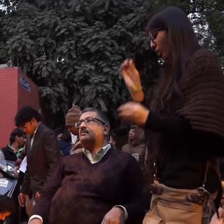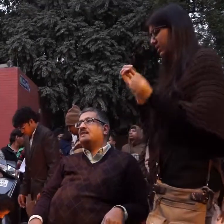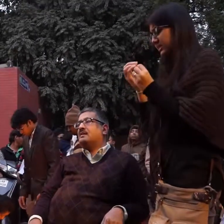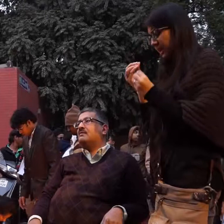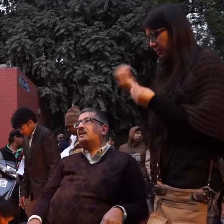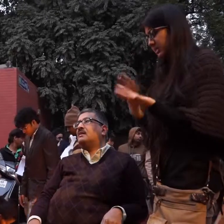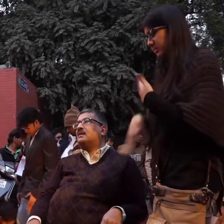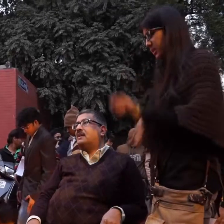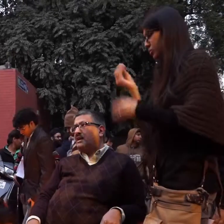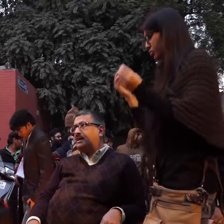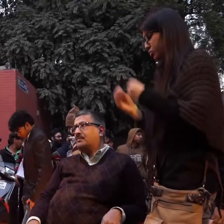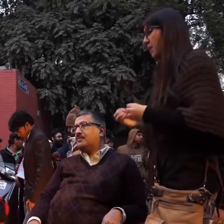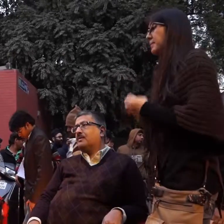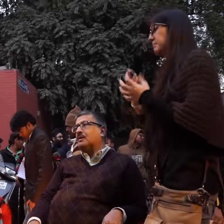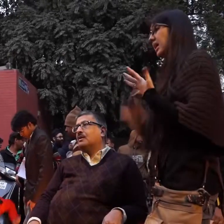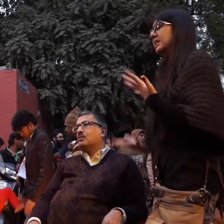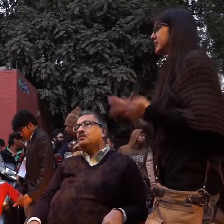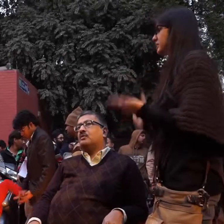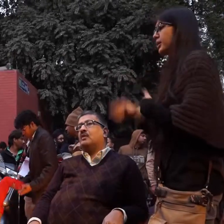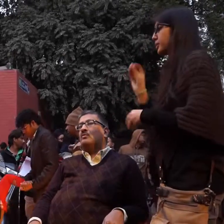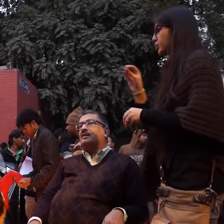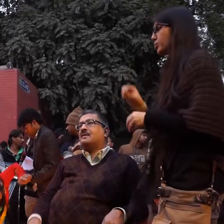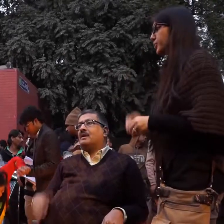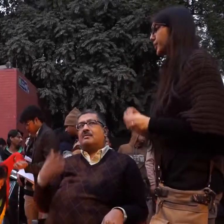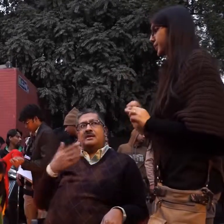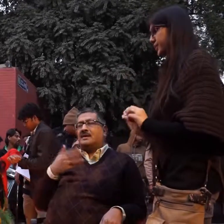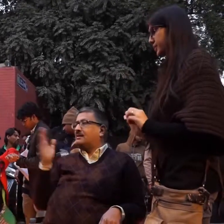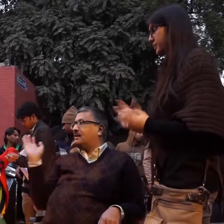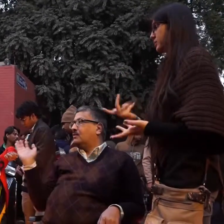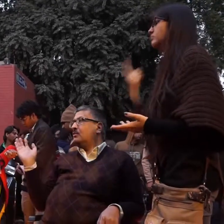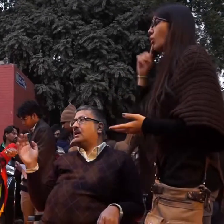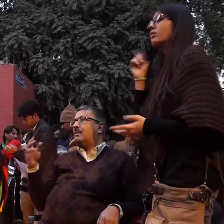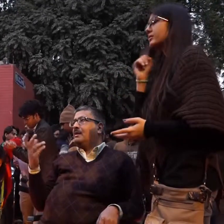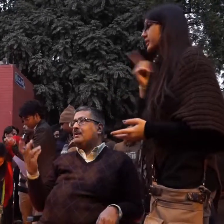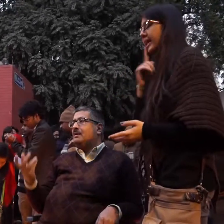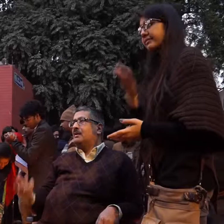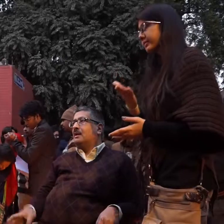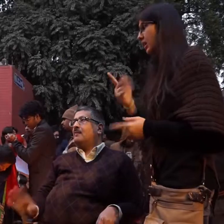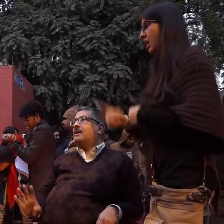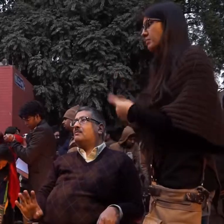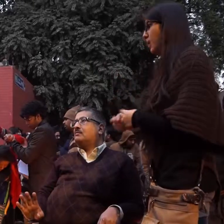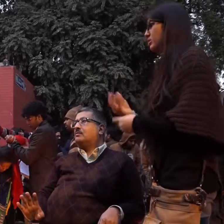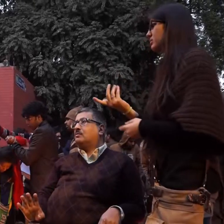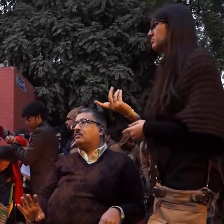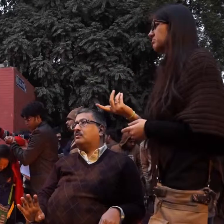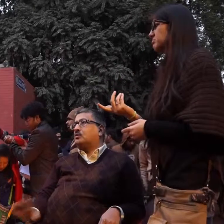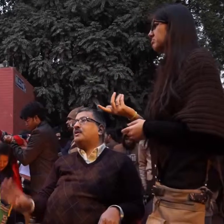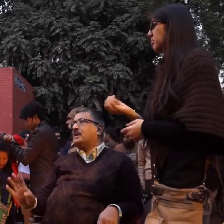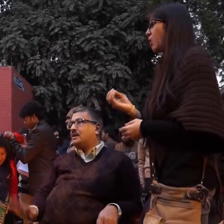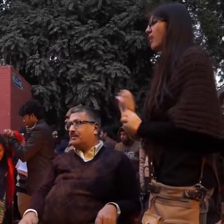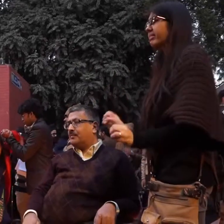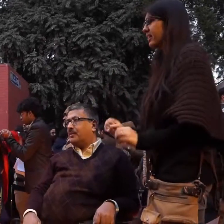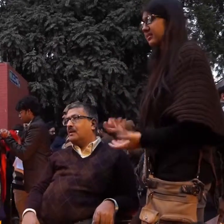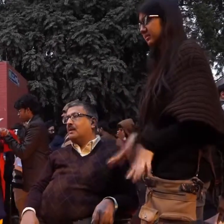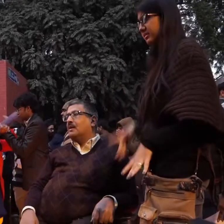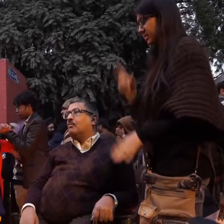और ज़्यादातर विकलांगताएँ नहीं हैं। उस कानून में जैसे हमारे बदिर साथी हैं उनके बारे में लगभग कुछ भी नहीं